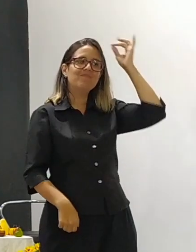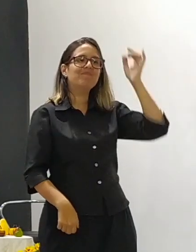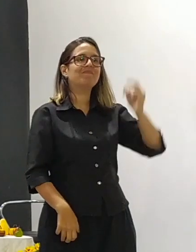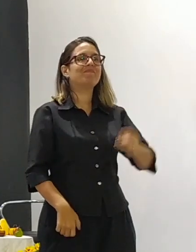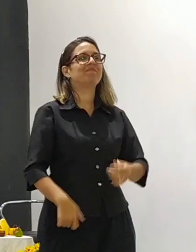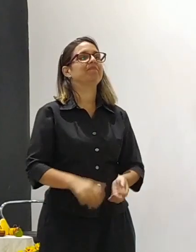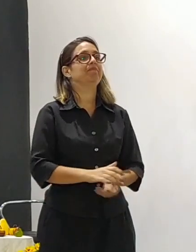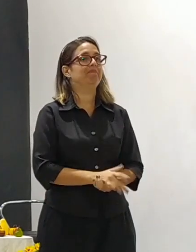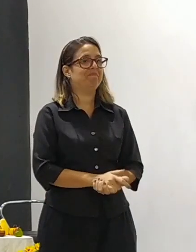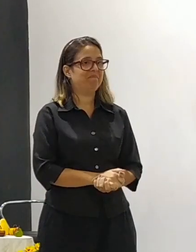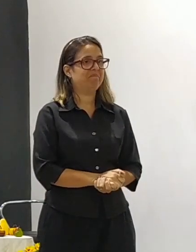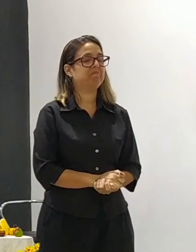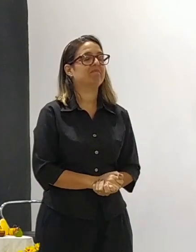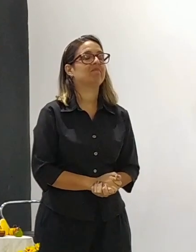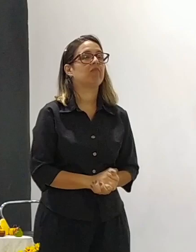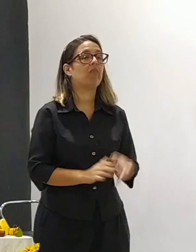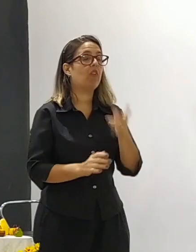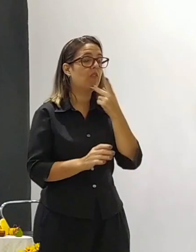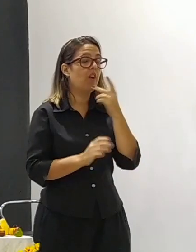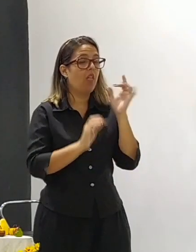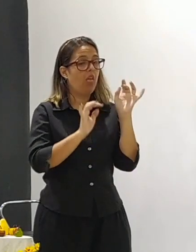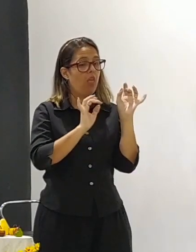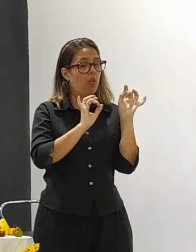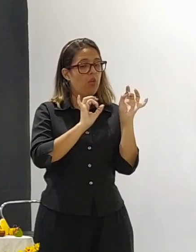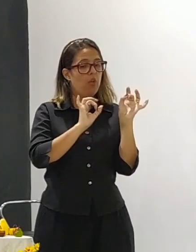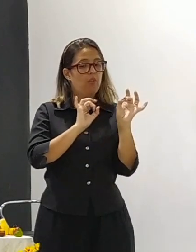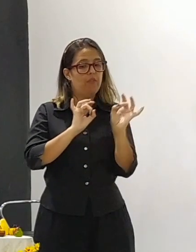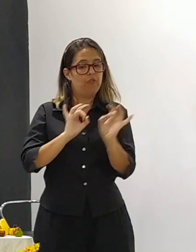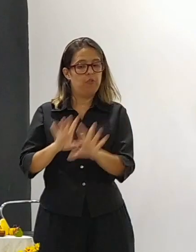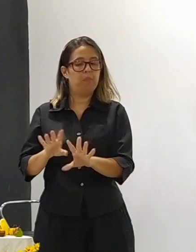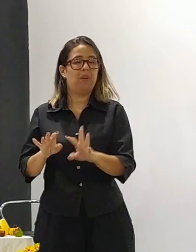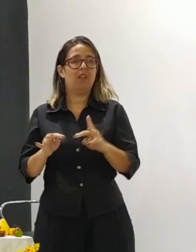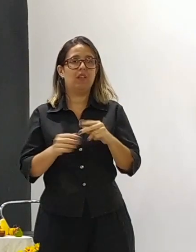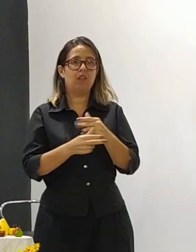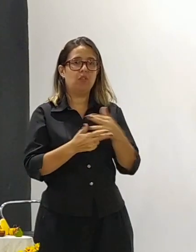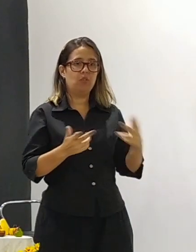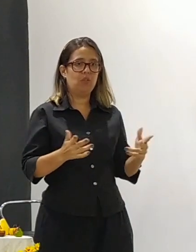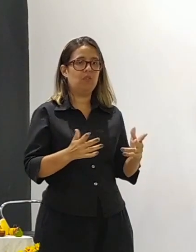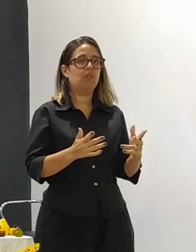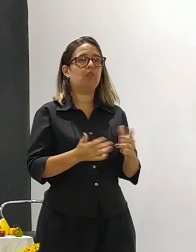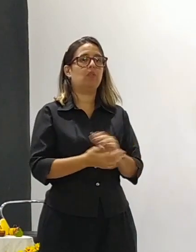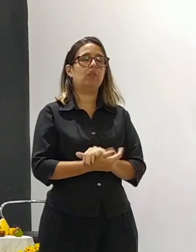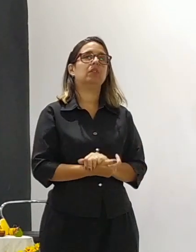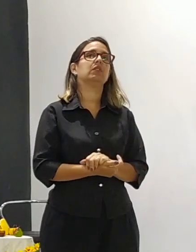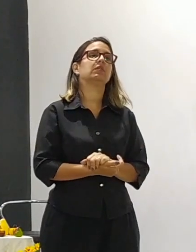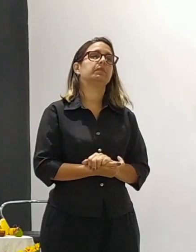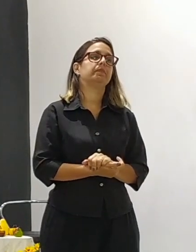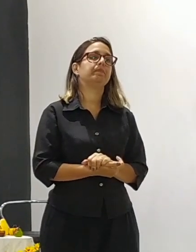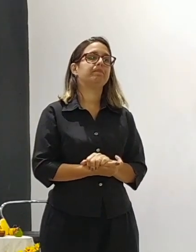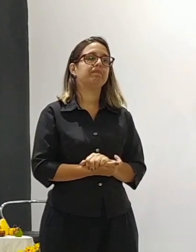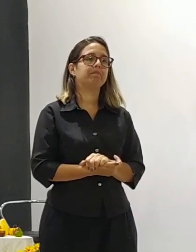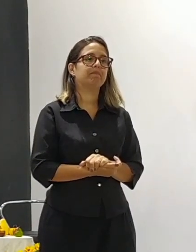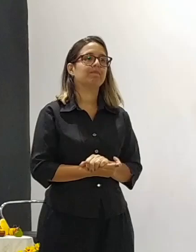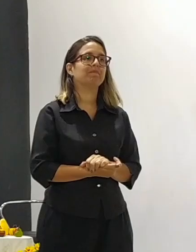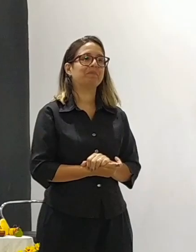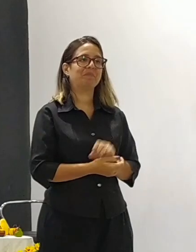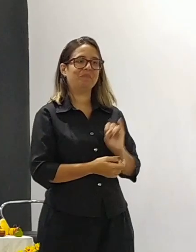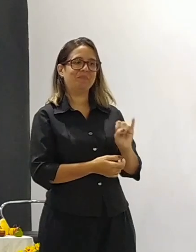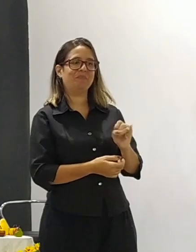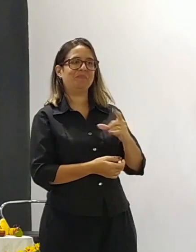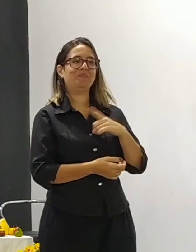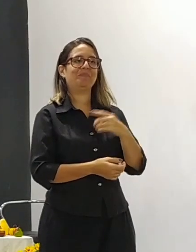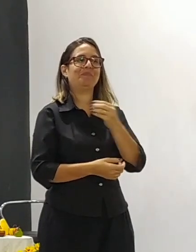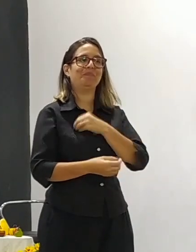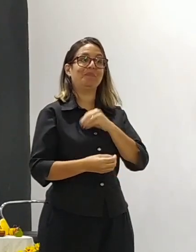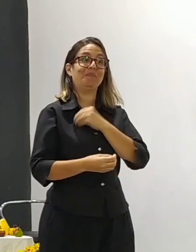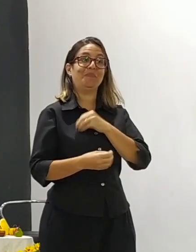Então, ele fala: deixa todo embaraço e todo pecado. Né? E se tem pecado, tem que deixar, irmão,